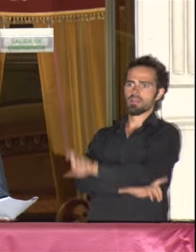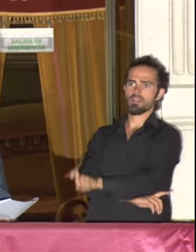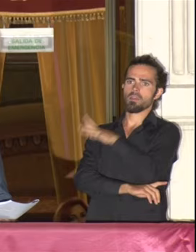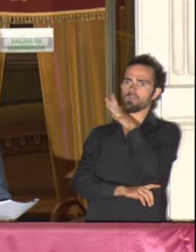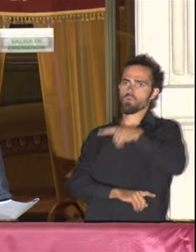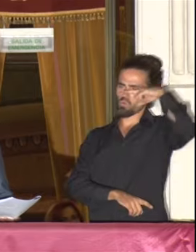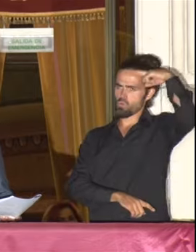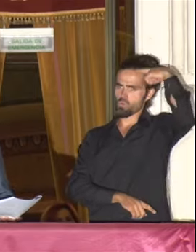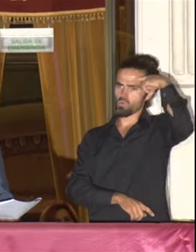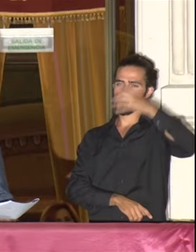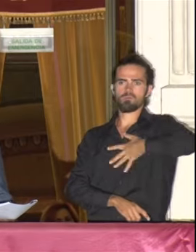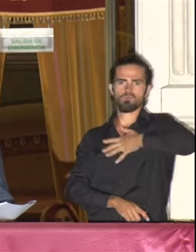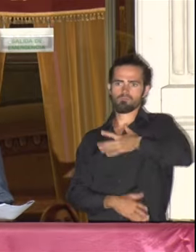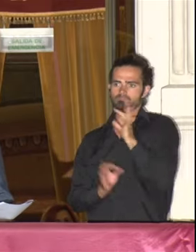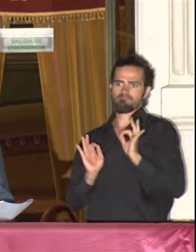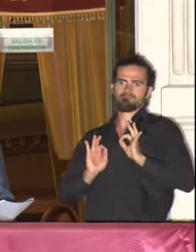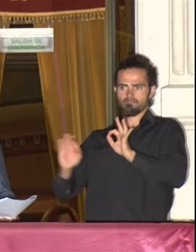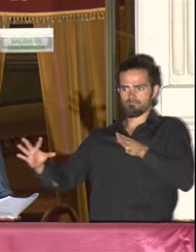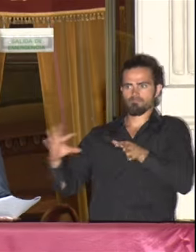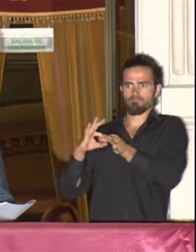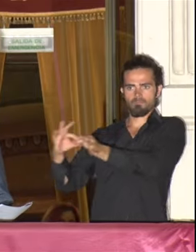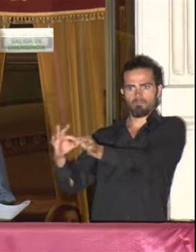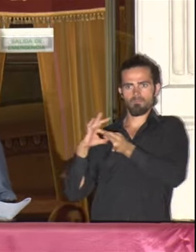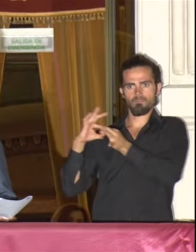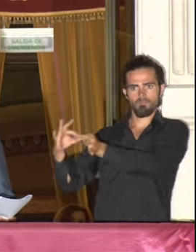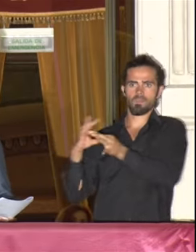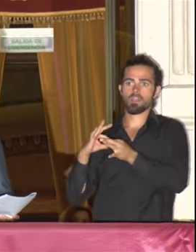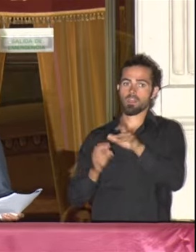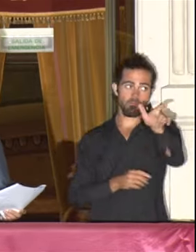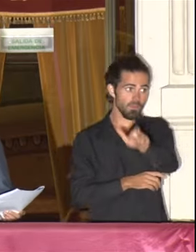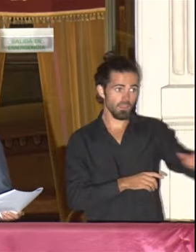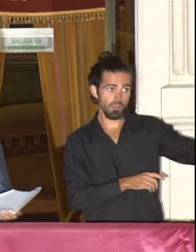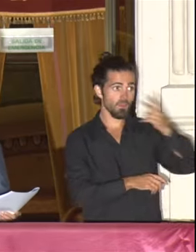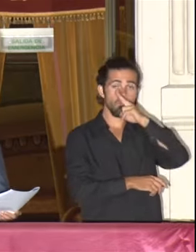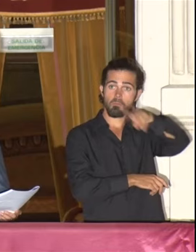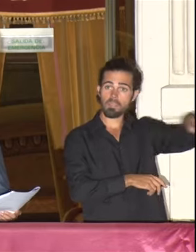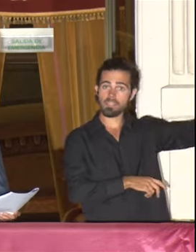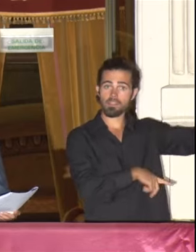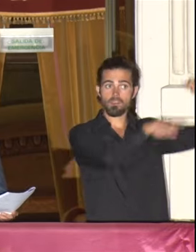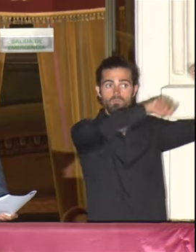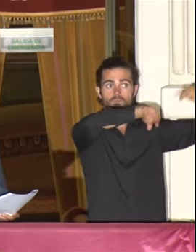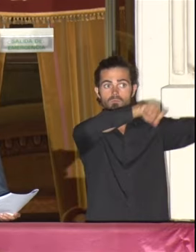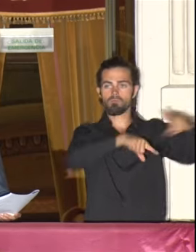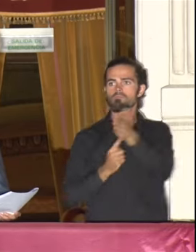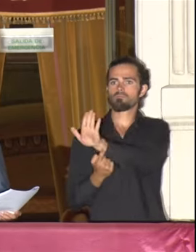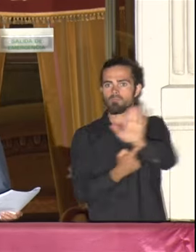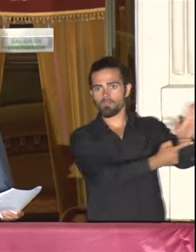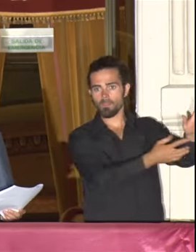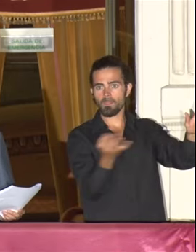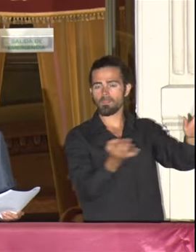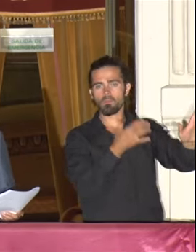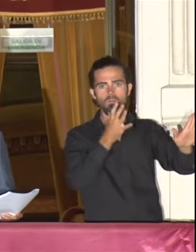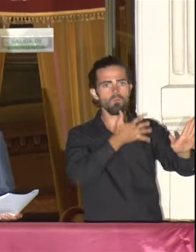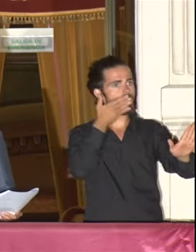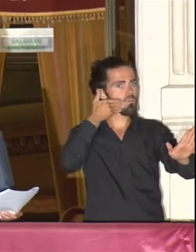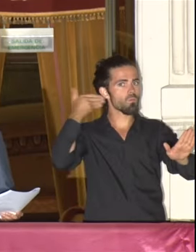enseñar a nuestros visitantes con orgullo, porque es algo importante para Albacete. Solamente existen tres